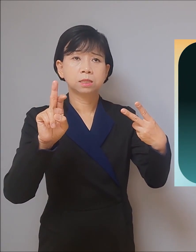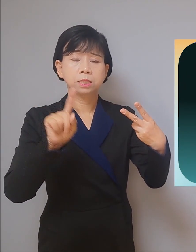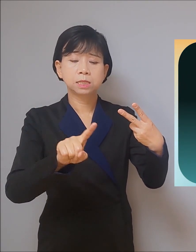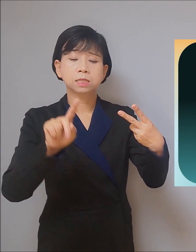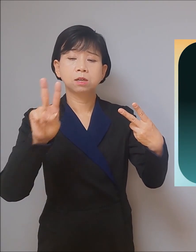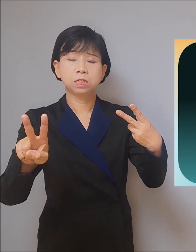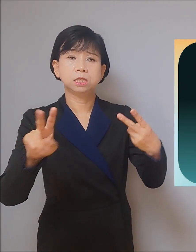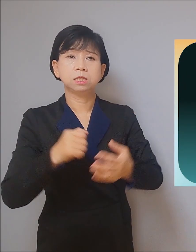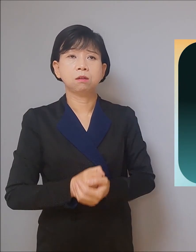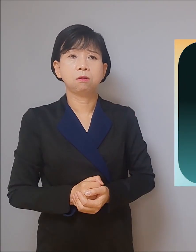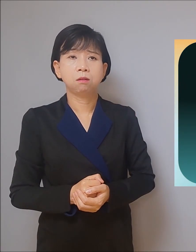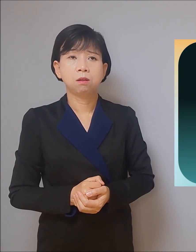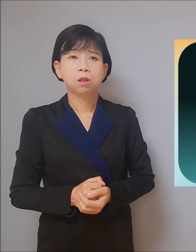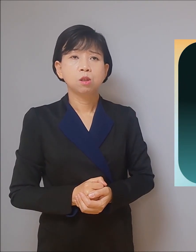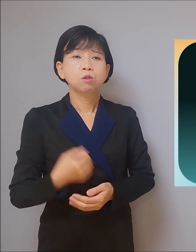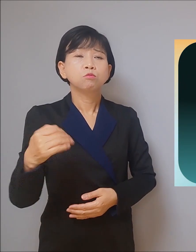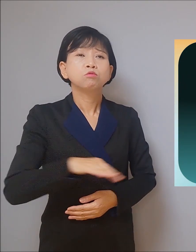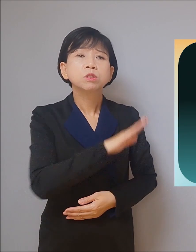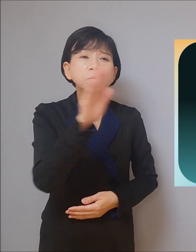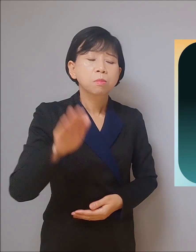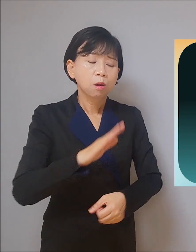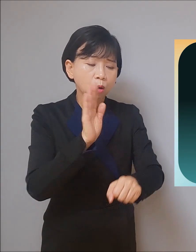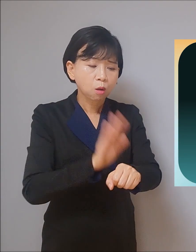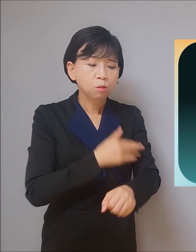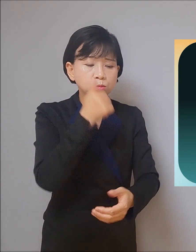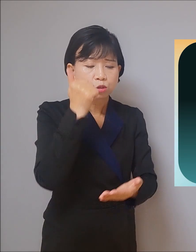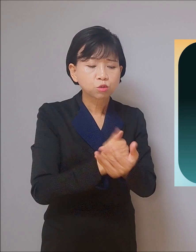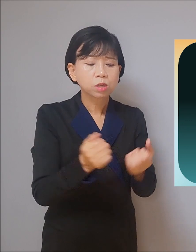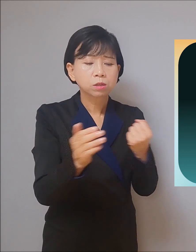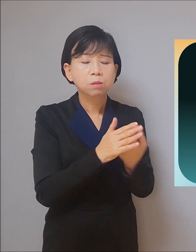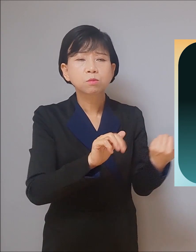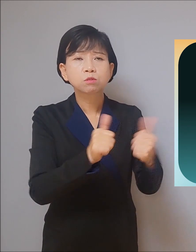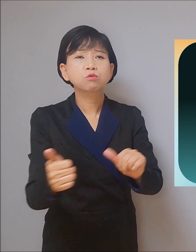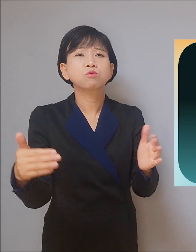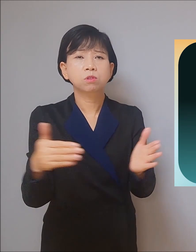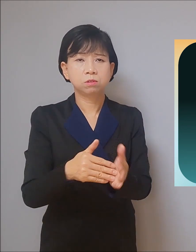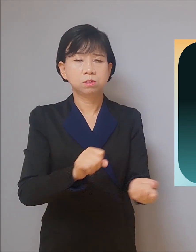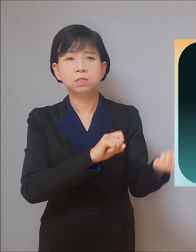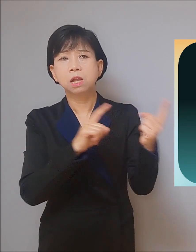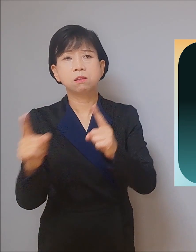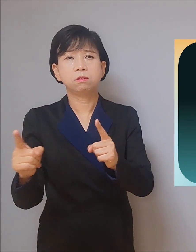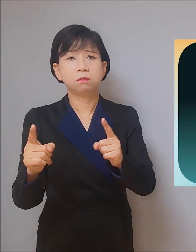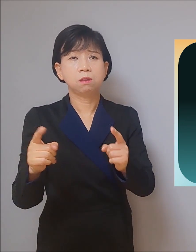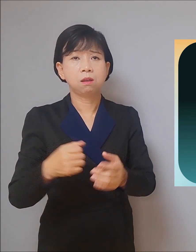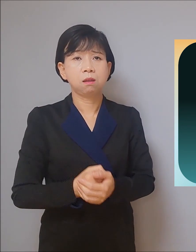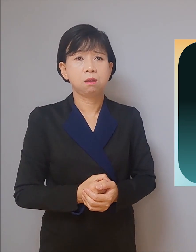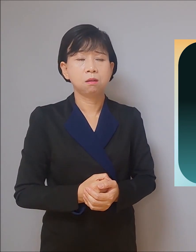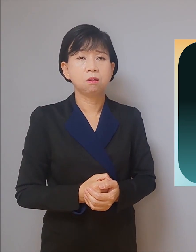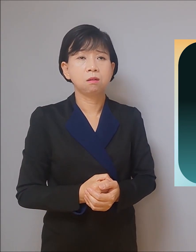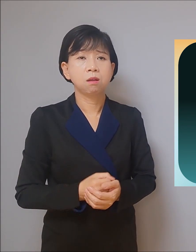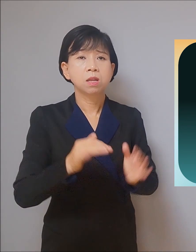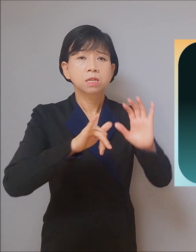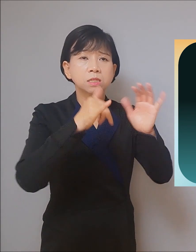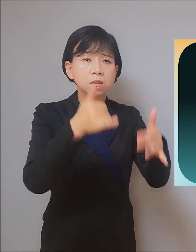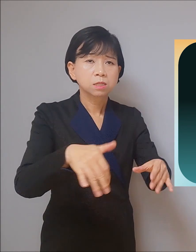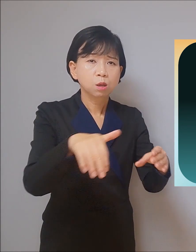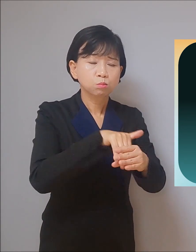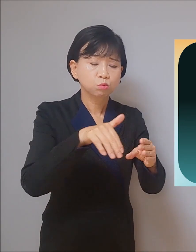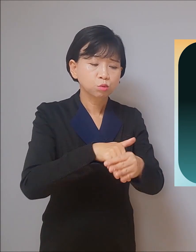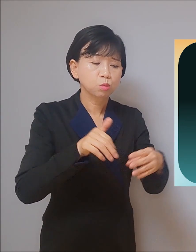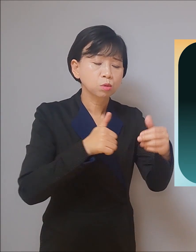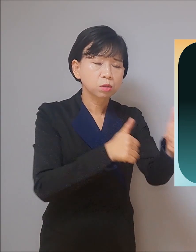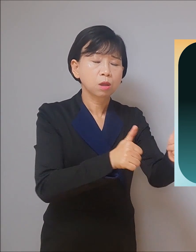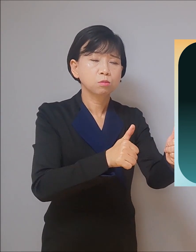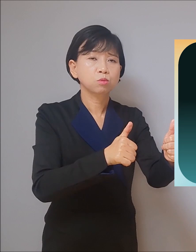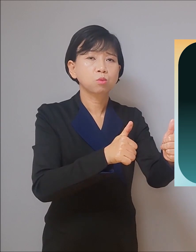그는 허물과 죄로 죽었던 너희를 살리셨도다. 그때 너희는 그 가운데서 행하여 이 세상 풍조를 따르고